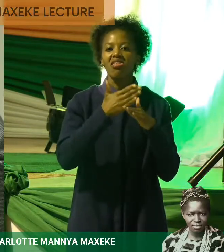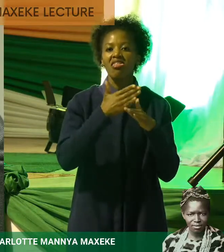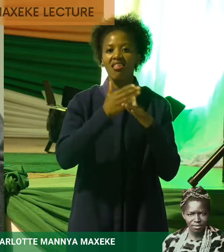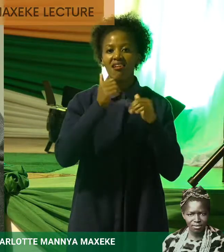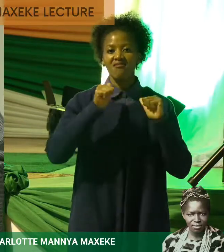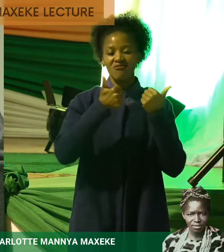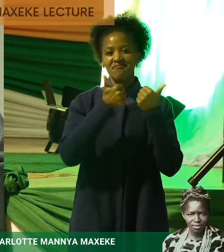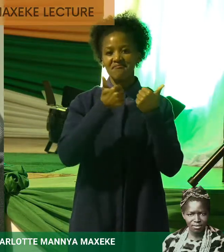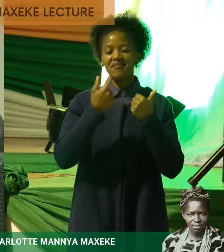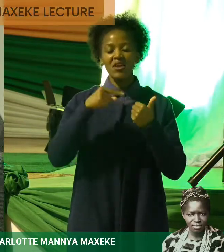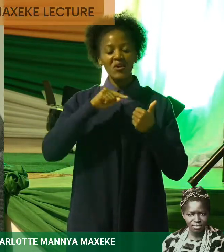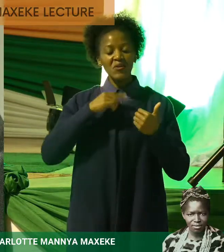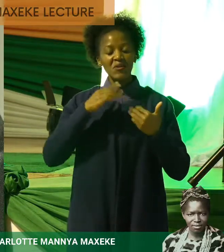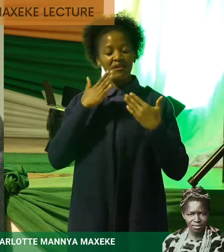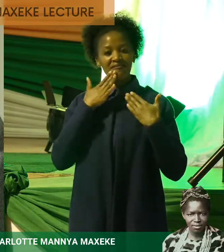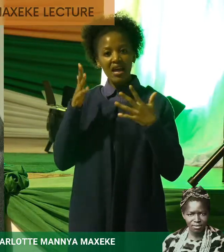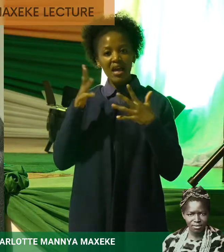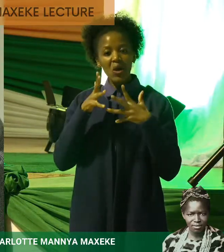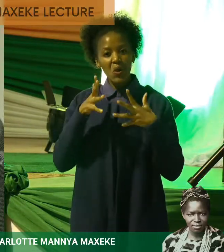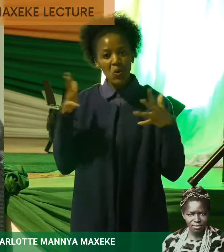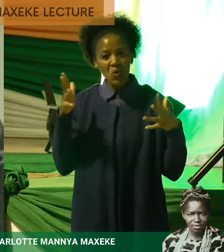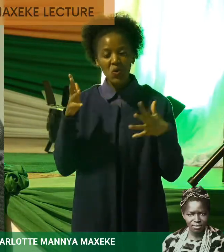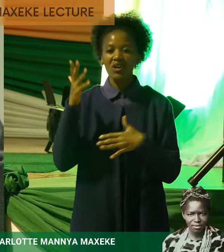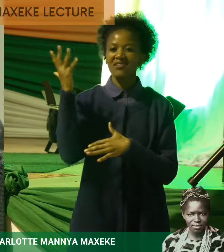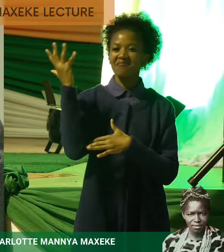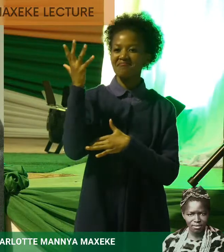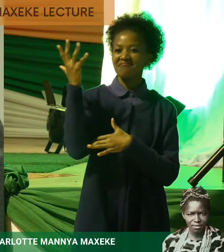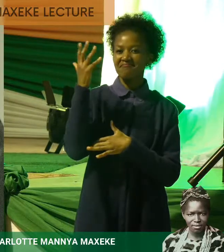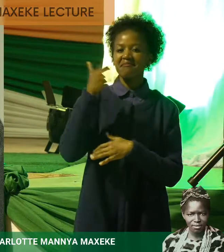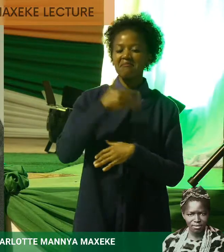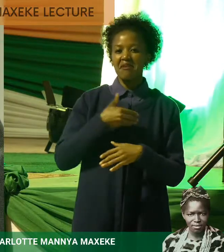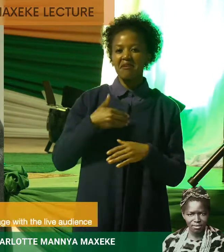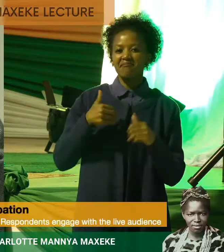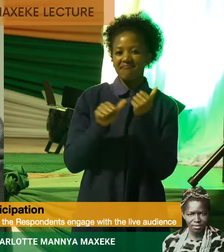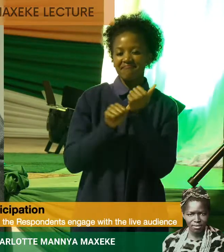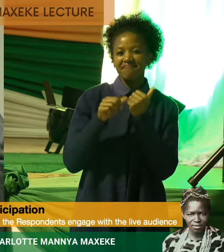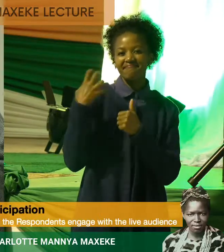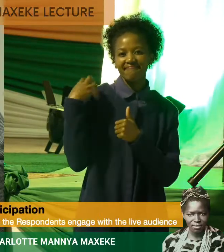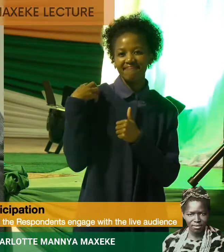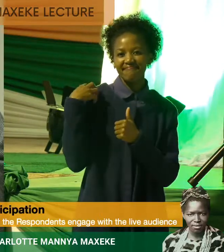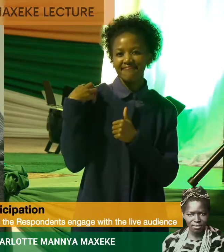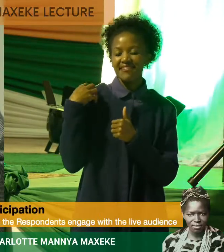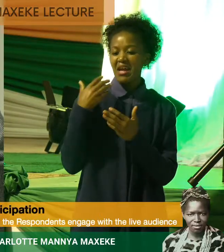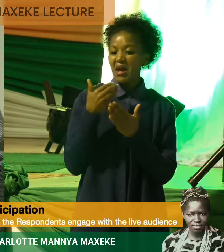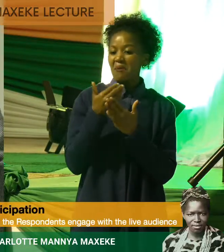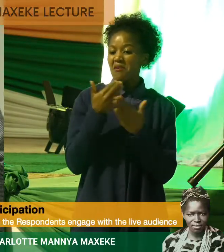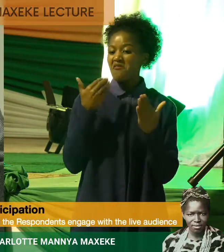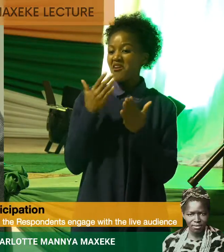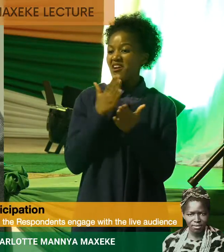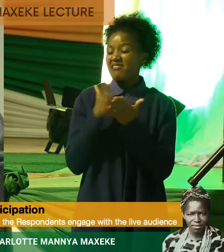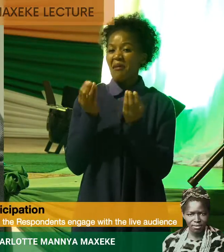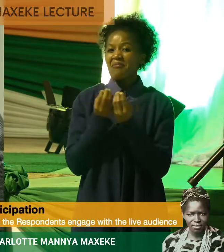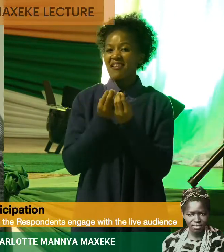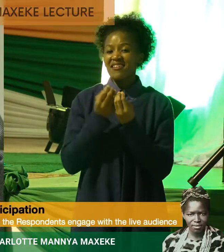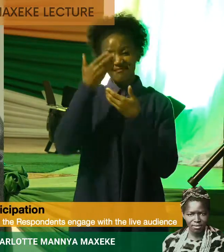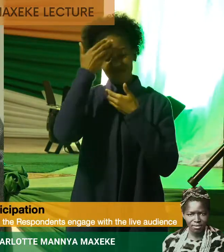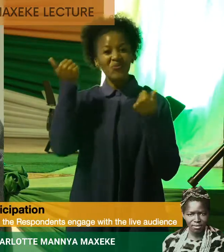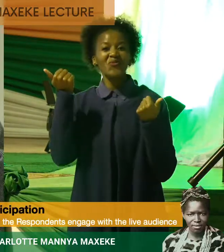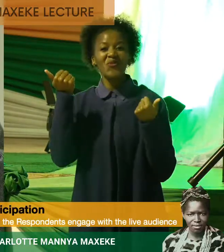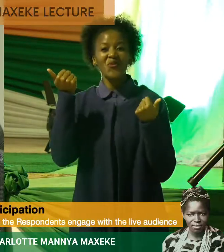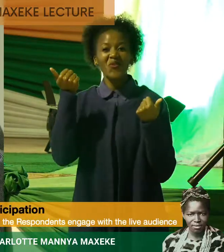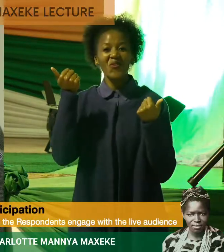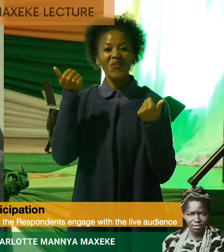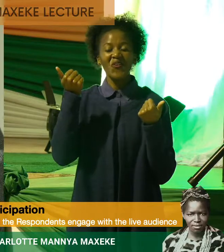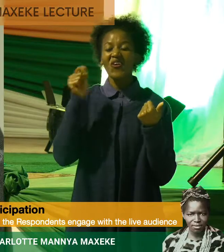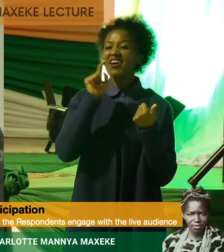kangaka mama uDeputy Minister. Kube kuhle kakhulu, ezinye into besingazazi. And bayazabo boyika